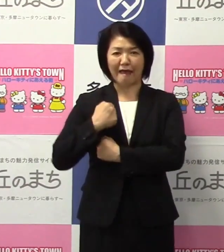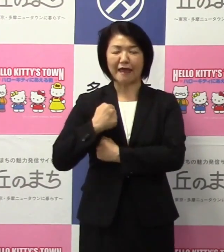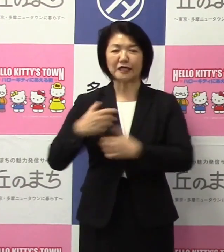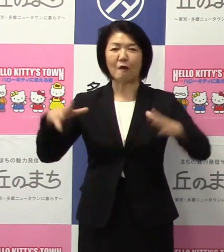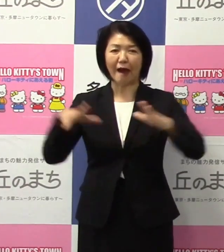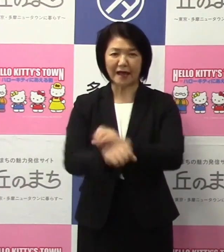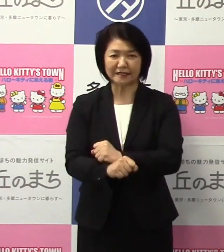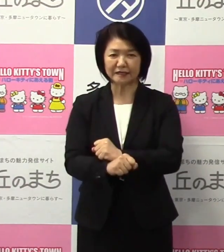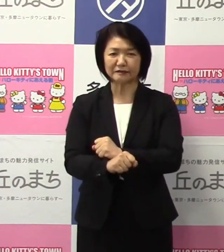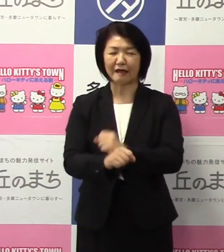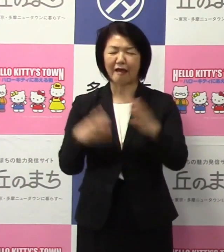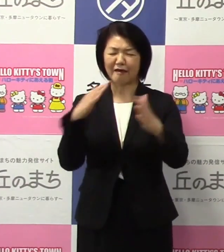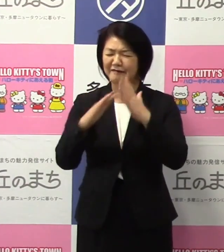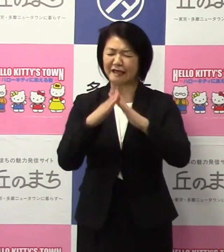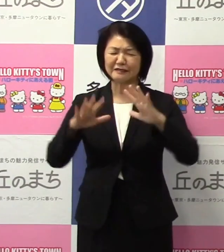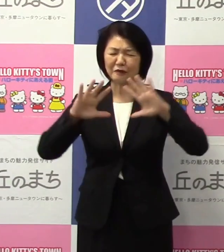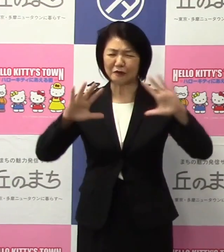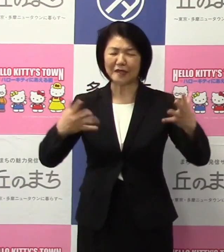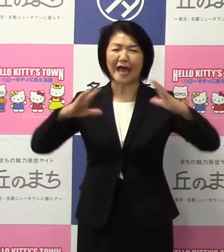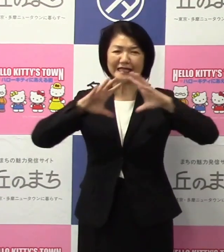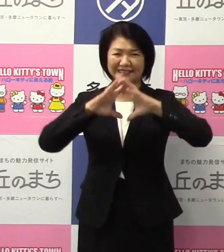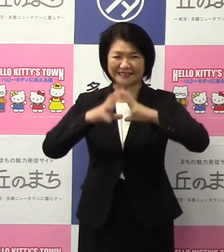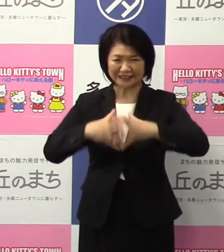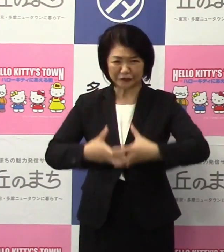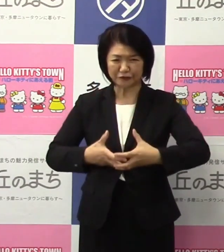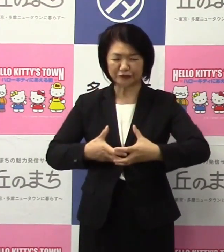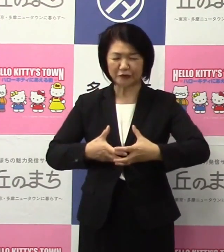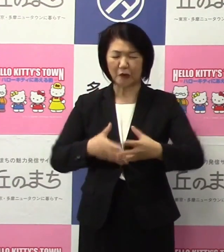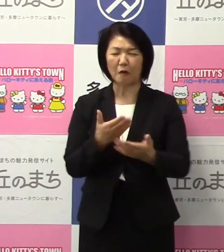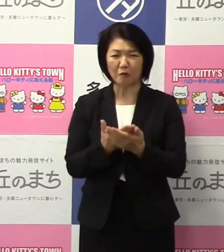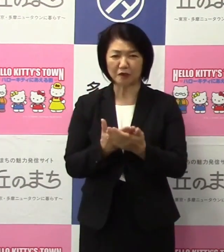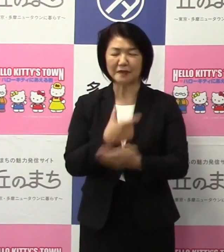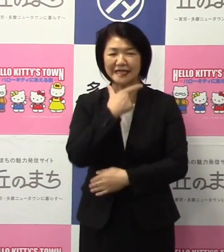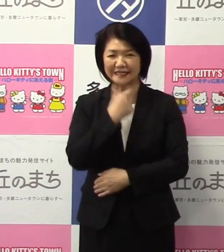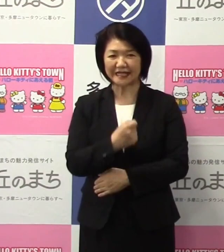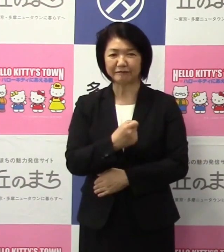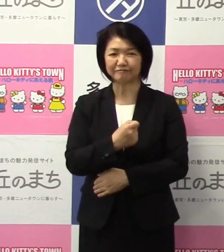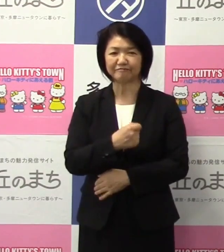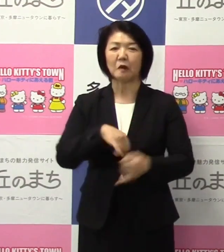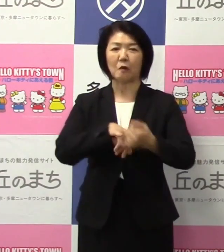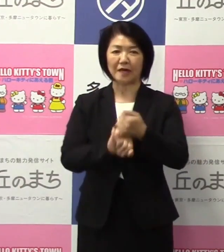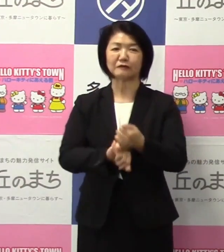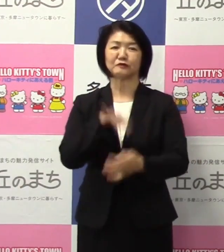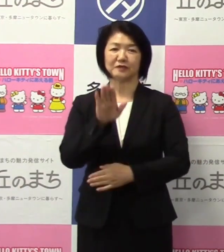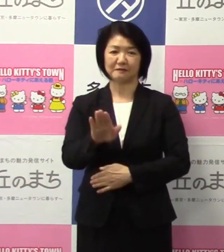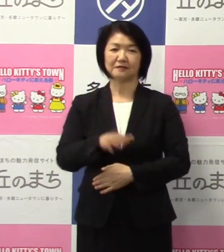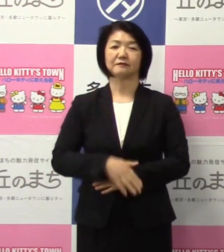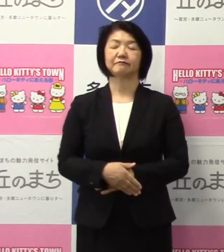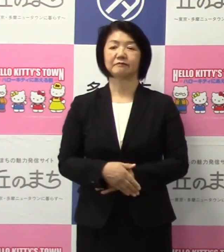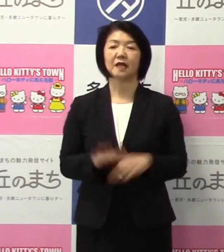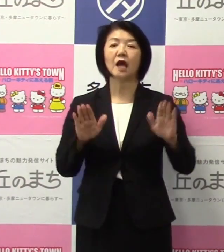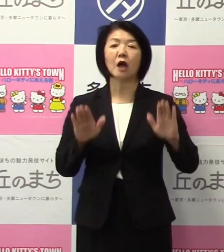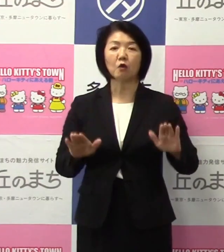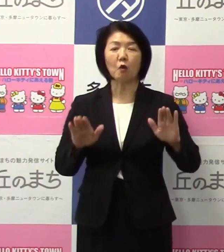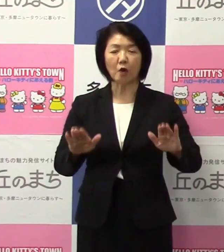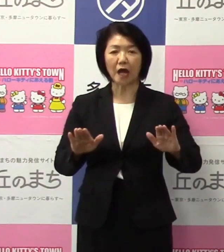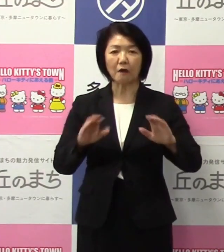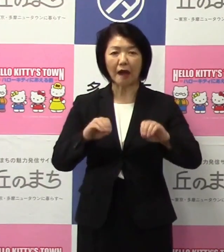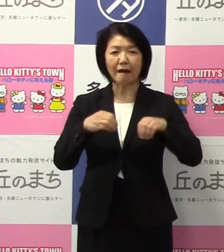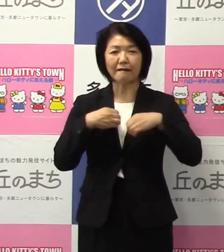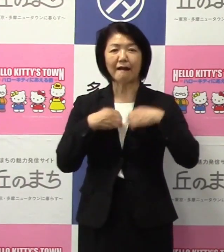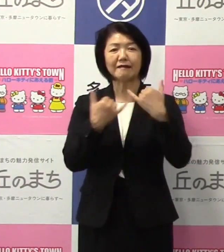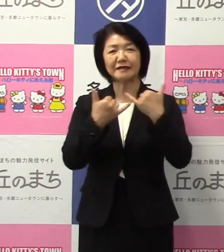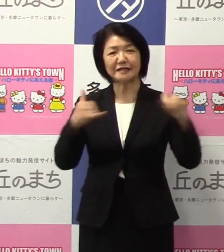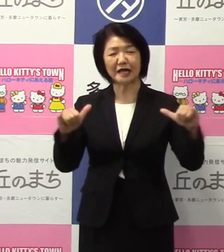球を希求していくことを誓いたいと思います。今回は感染者数増加の現状